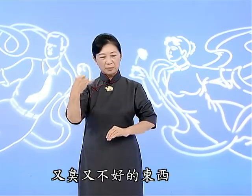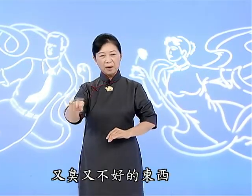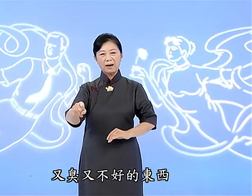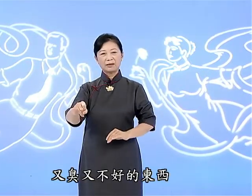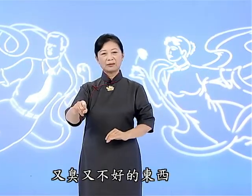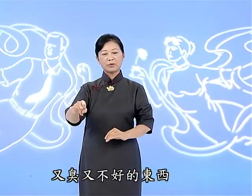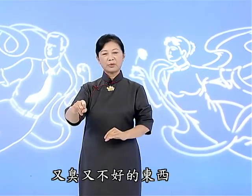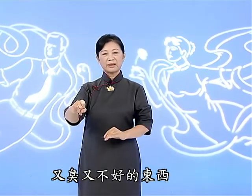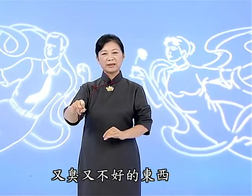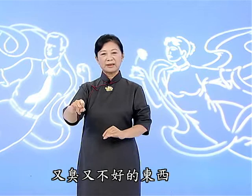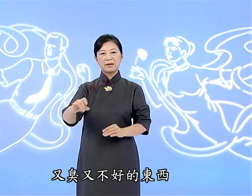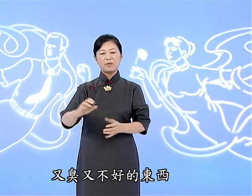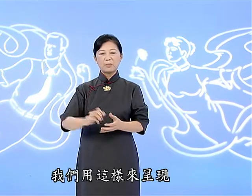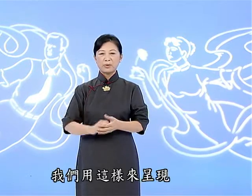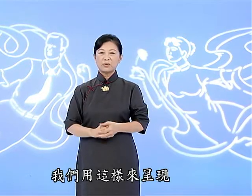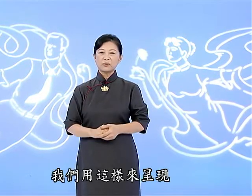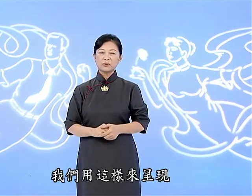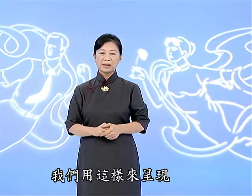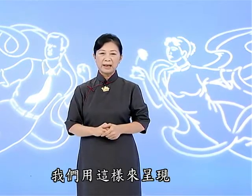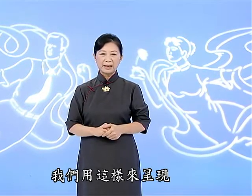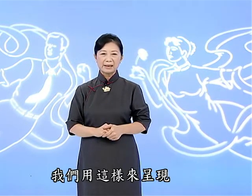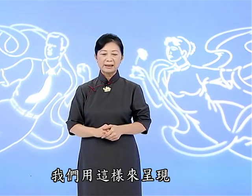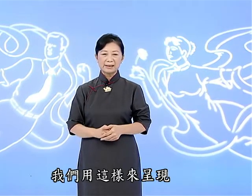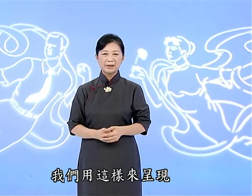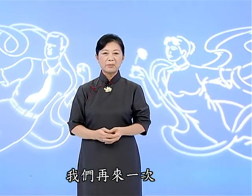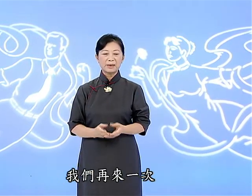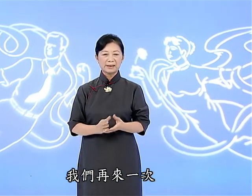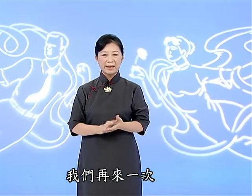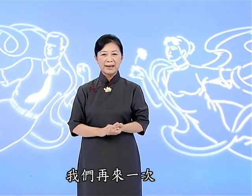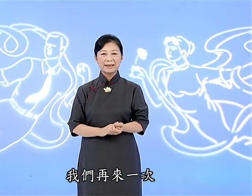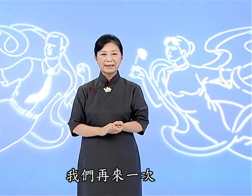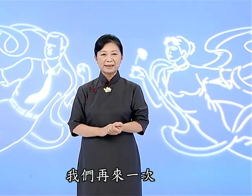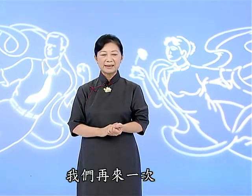好的东西，我们用这样来呈现。我们再来一次，